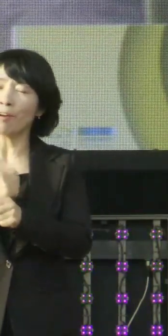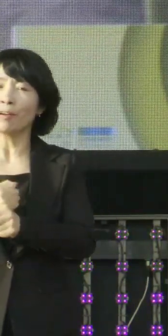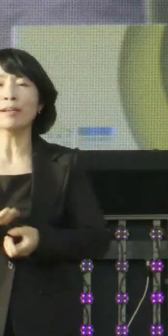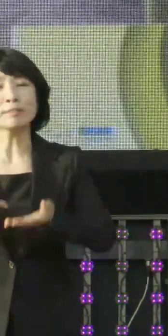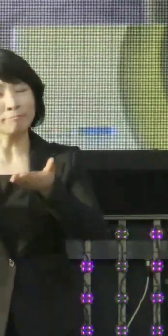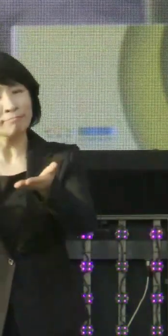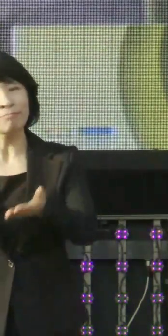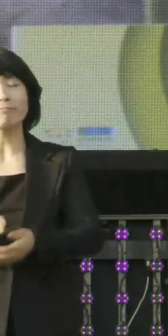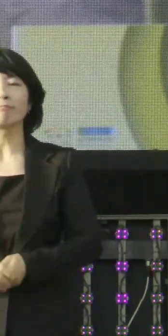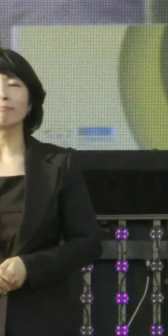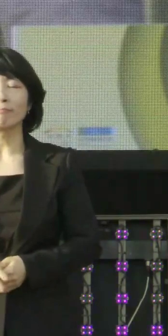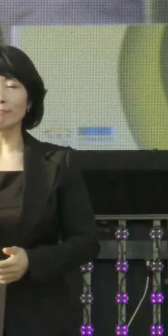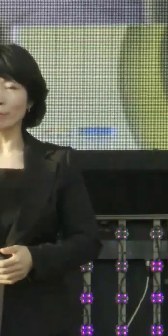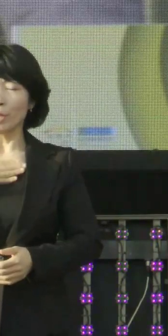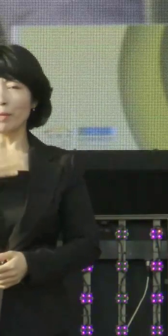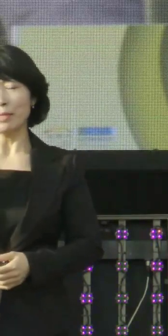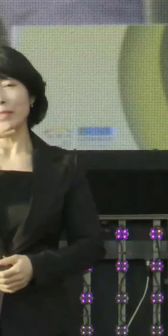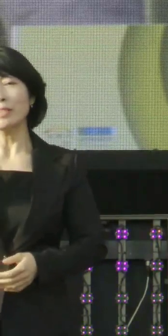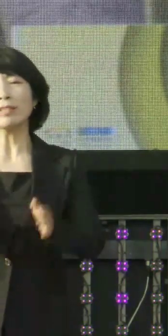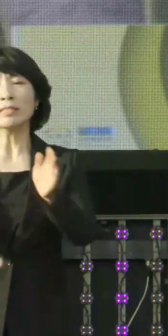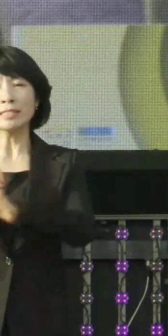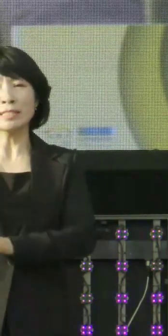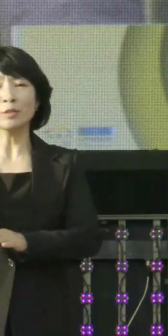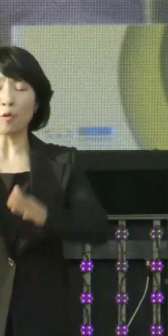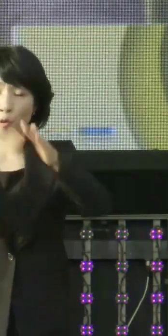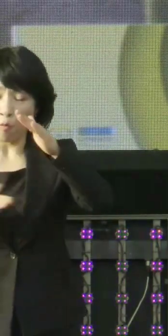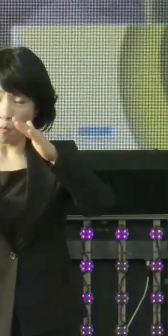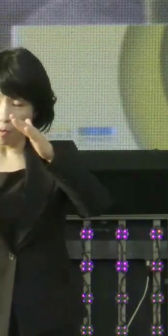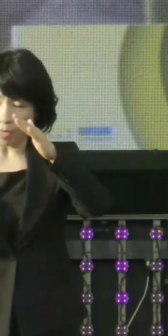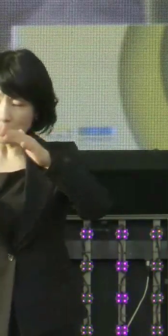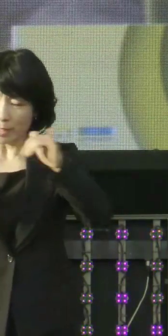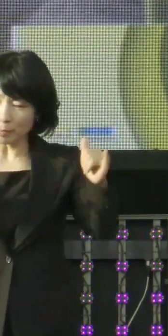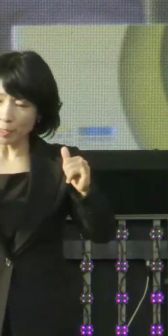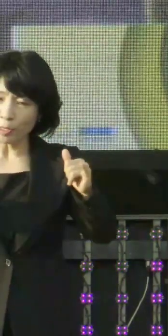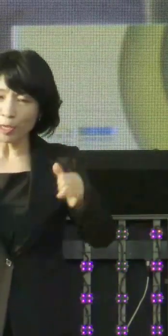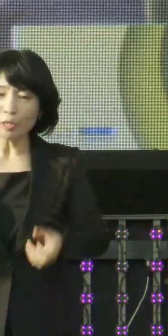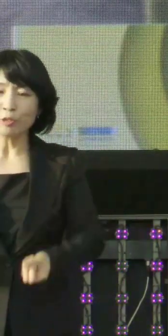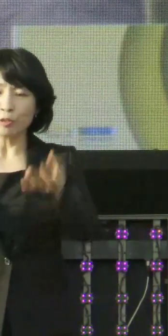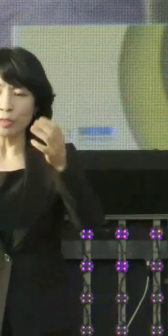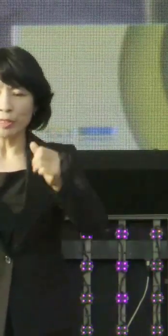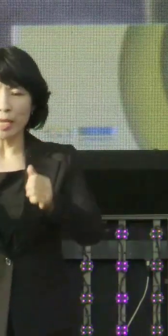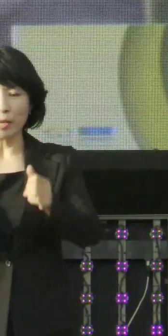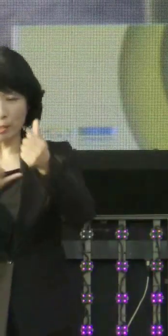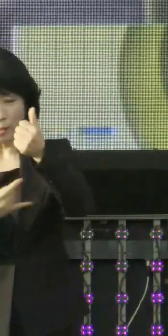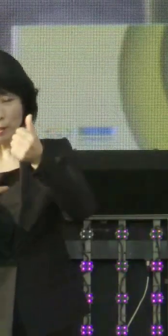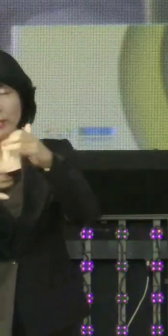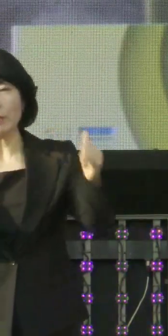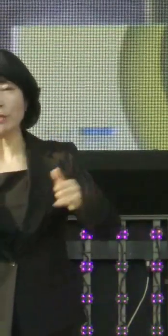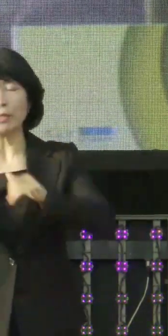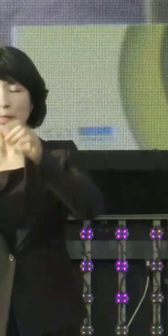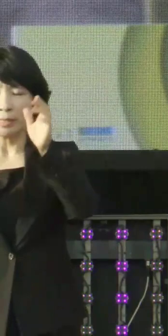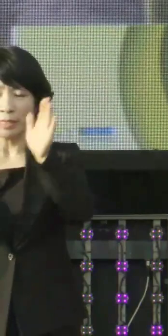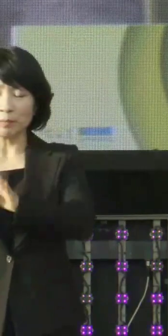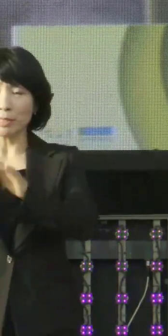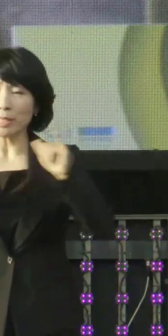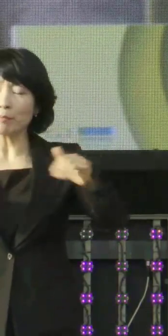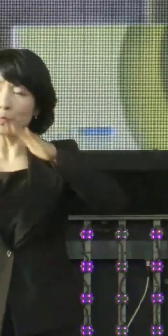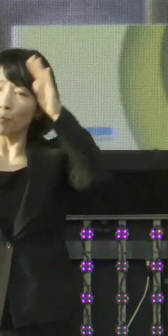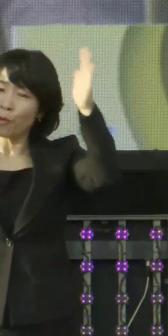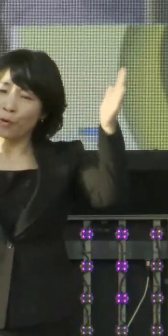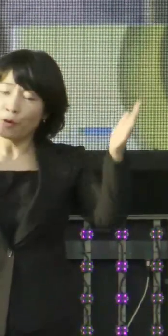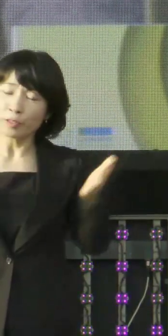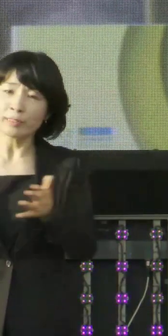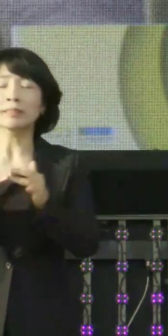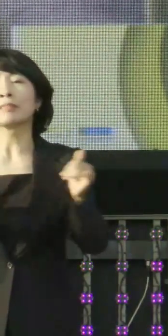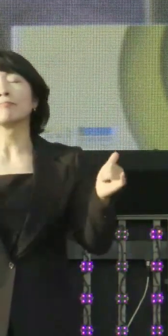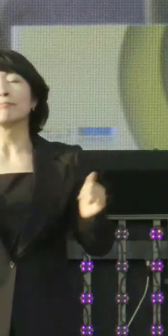바랍니다. 저와 이천시 공직자 또 축제 관계자와 이천 시민 모두는 축제장을